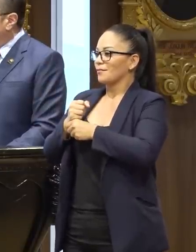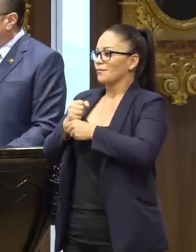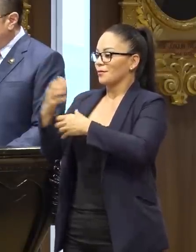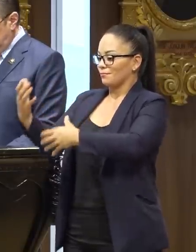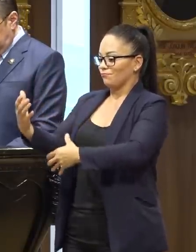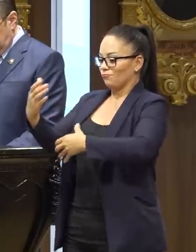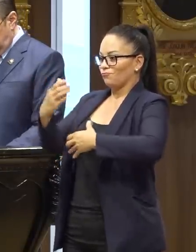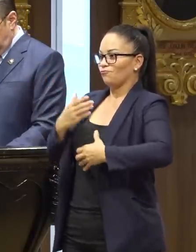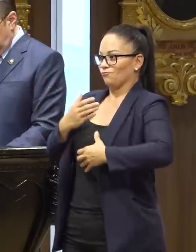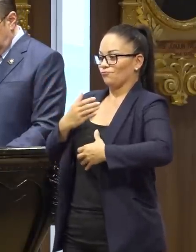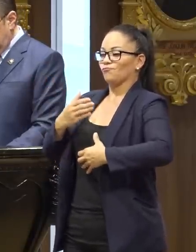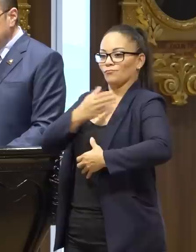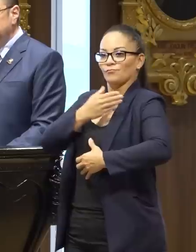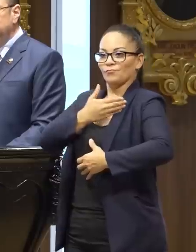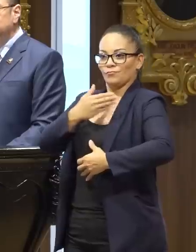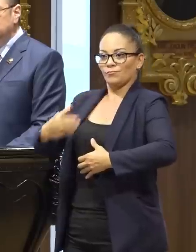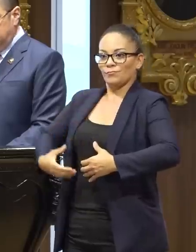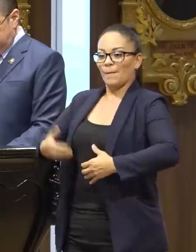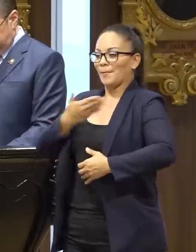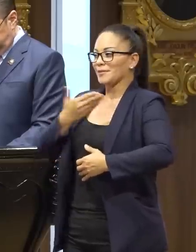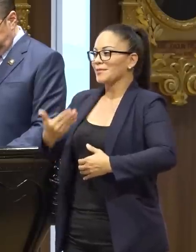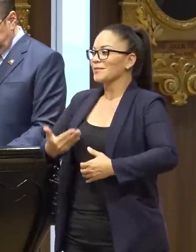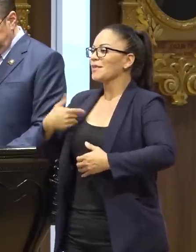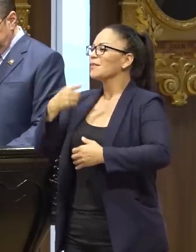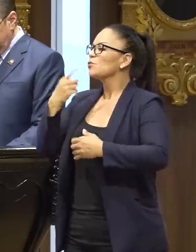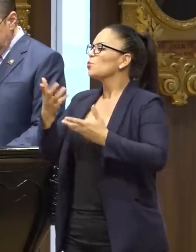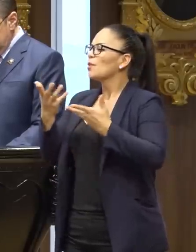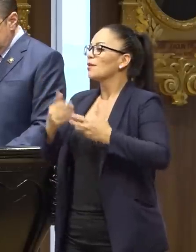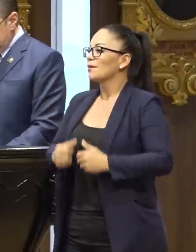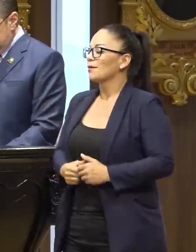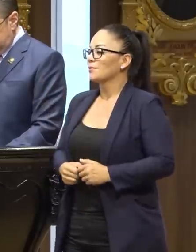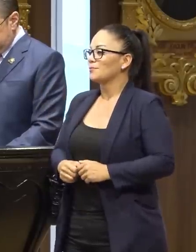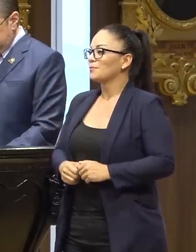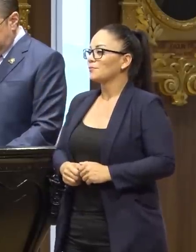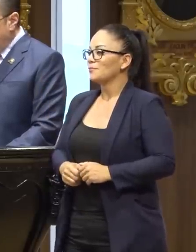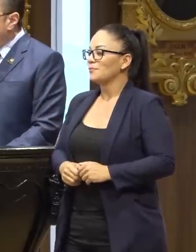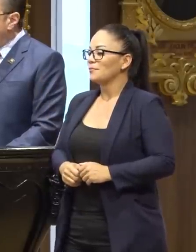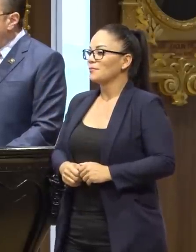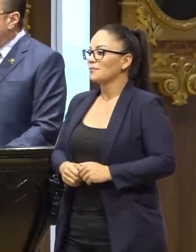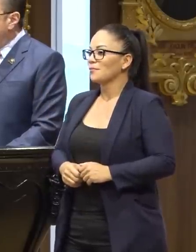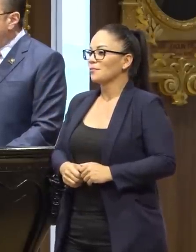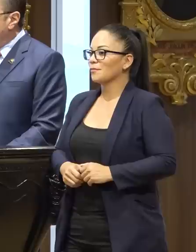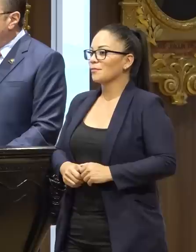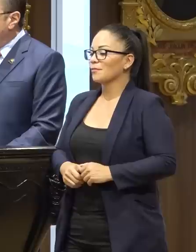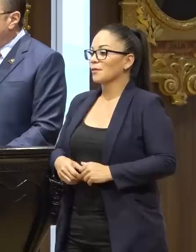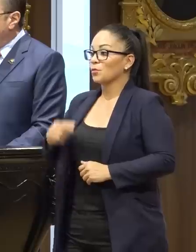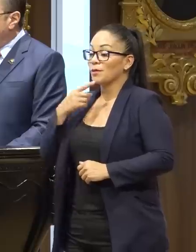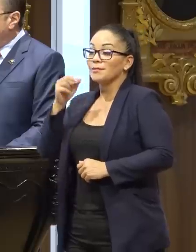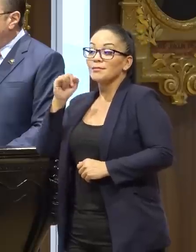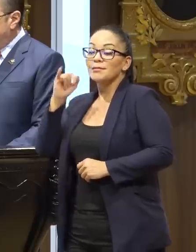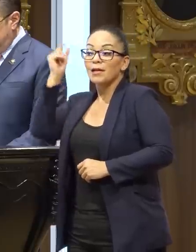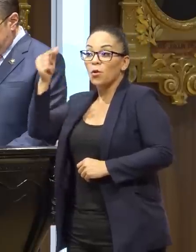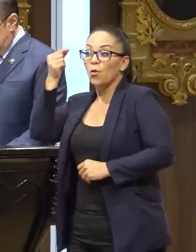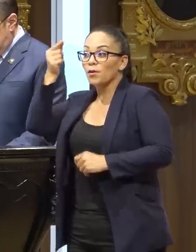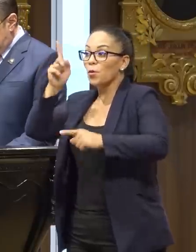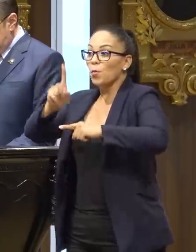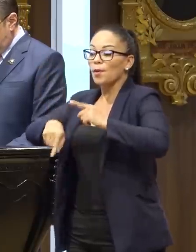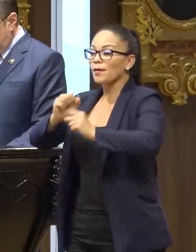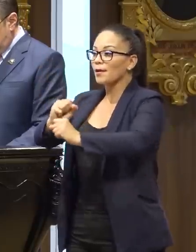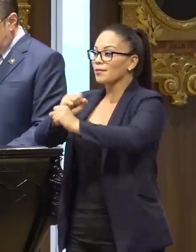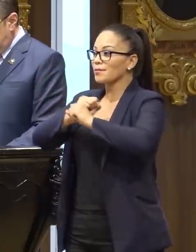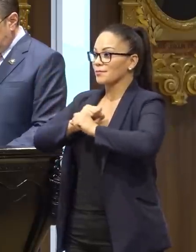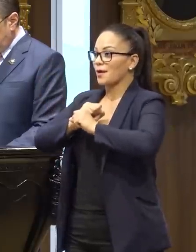de presidente de la República, dije: si el Estado no puede garantizar